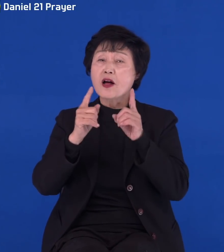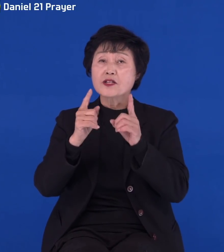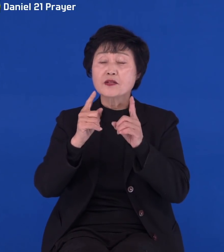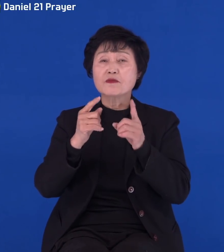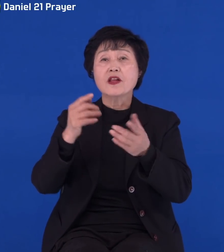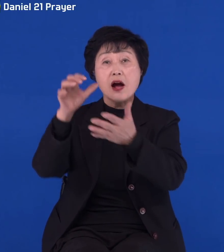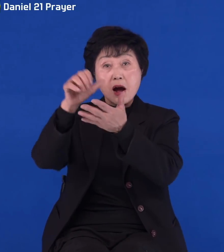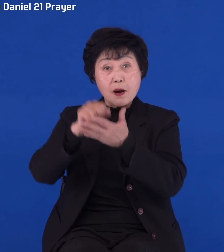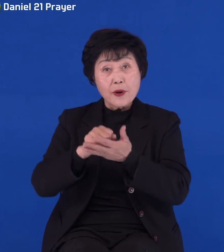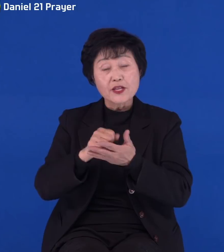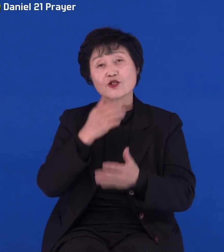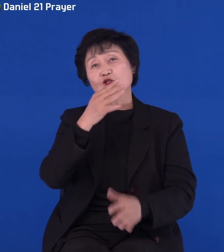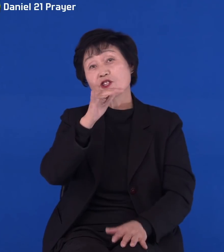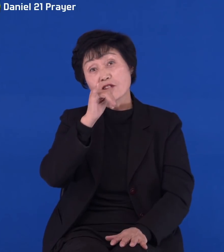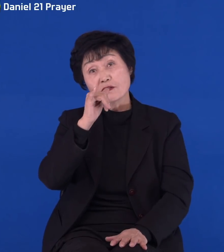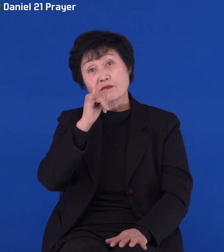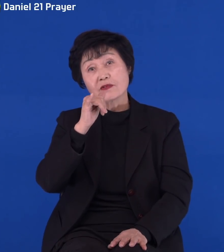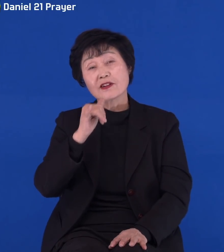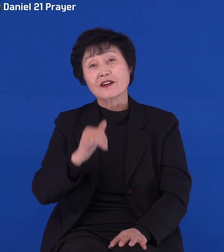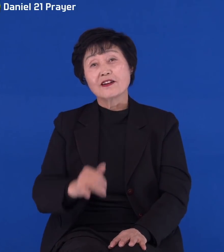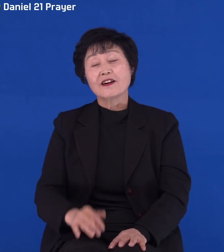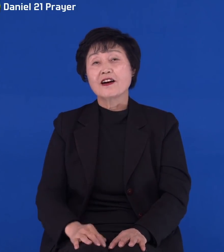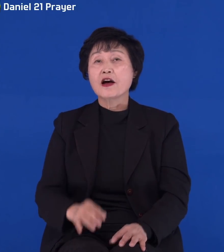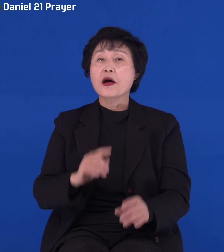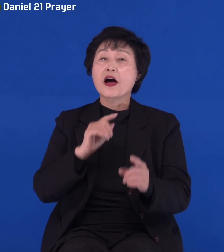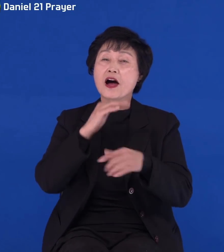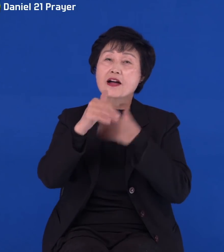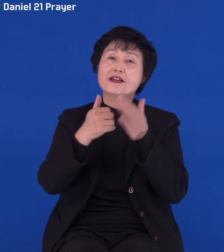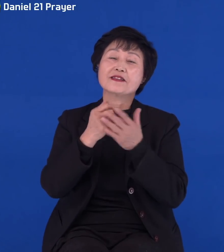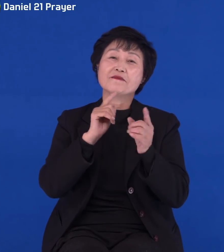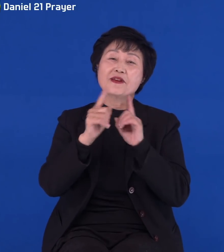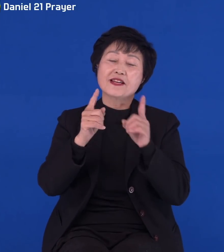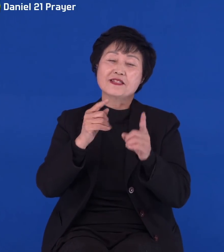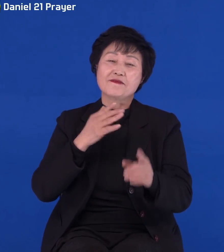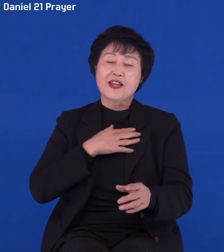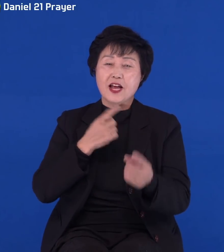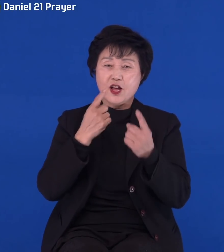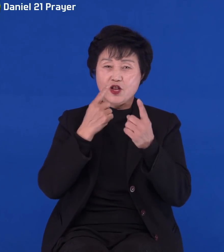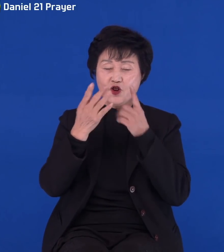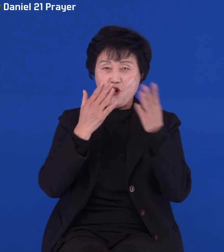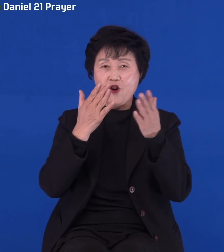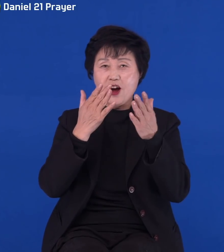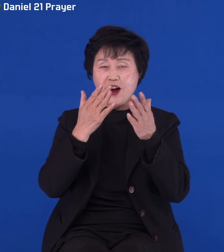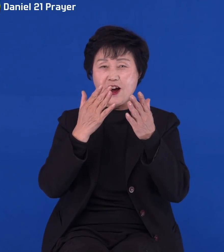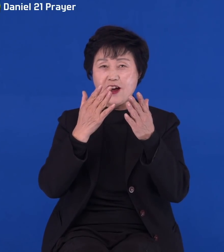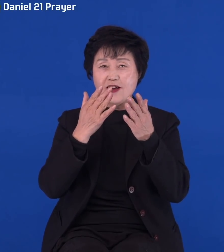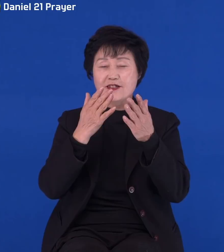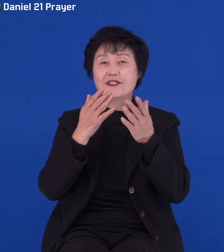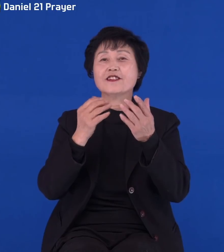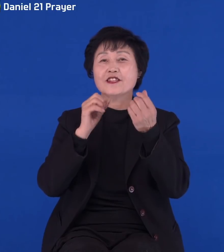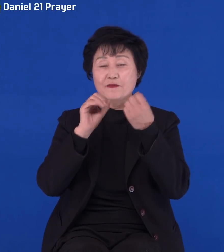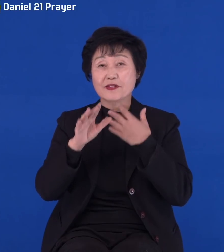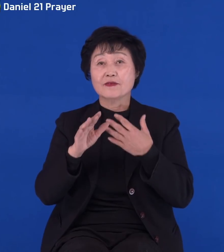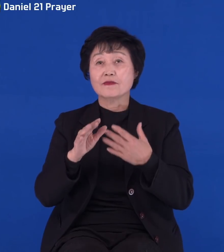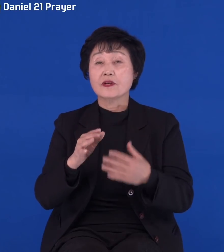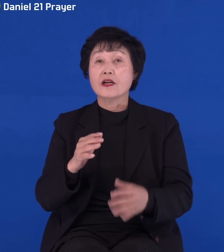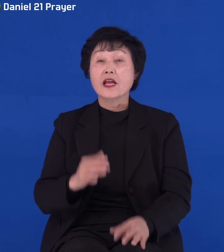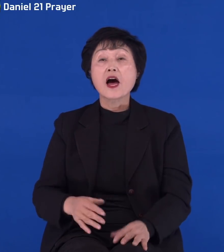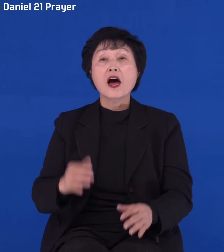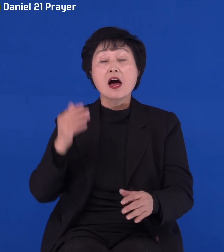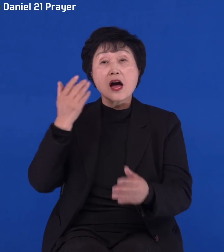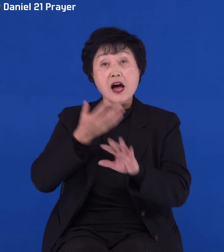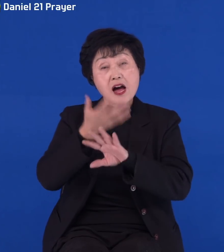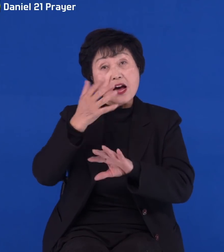수준에 끝난다면 그게 무슨 신앙이겠습니까? 이 말씀이 제게는 정확하게 임했습니다. 제가 유학 시절 가운데 항상 돈이 없었고